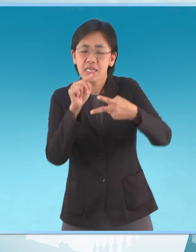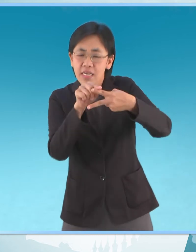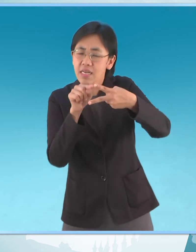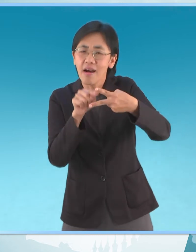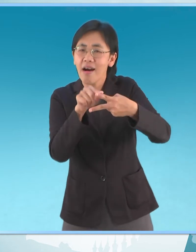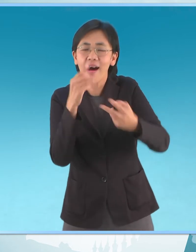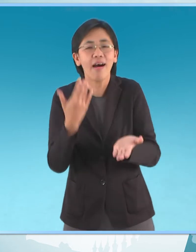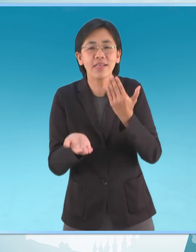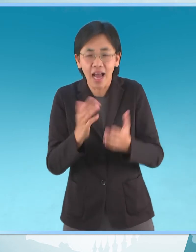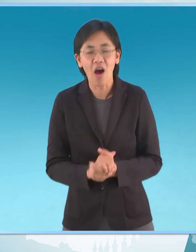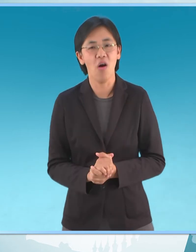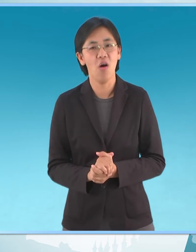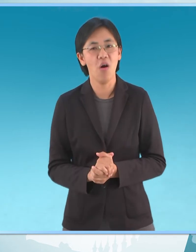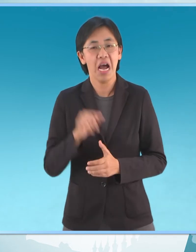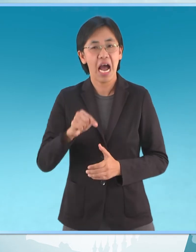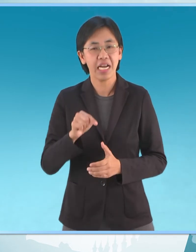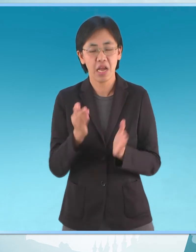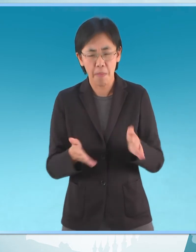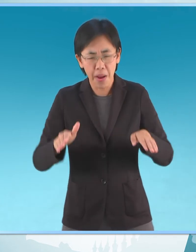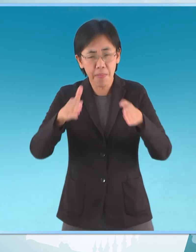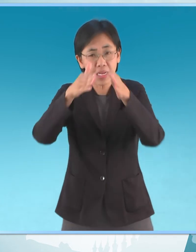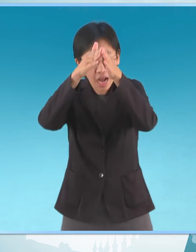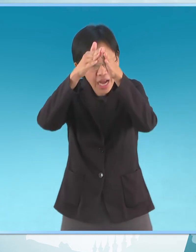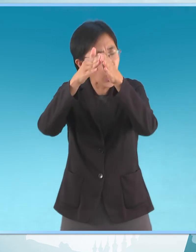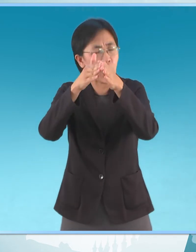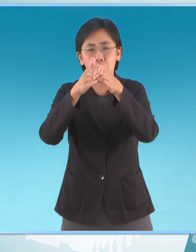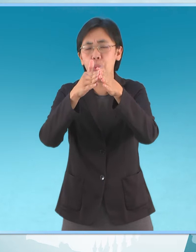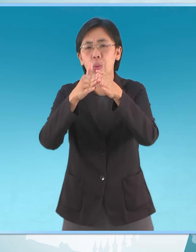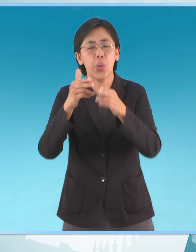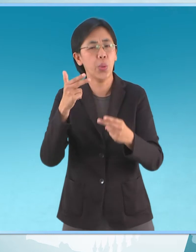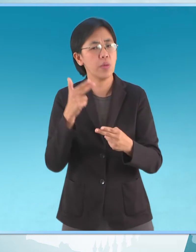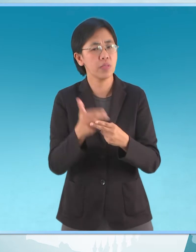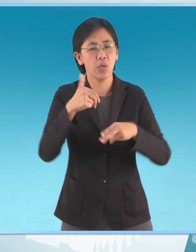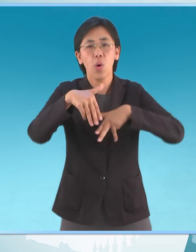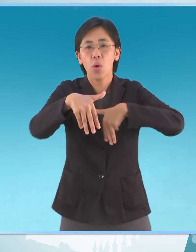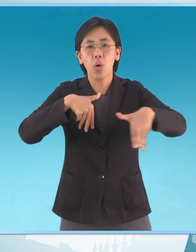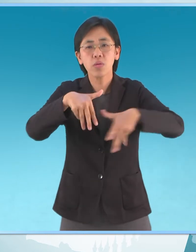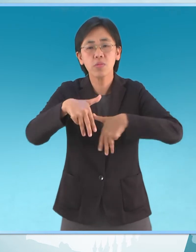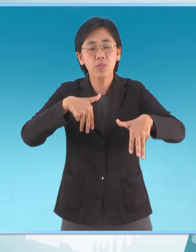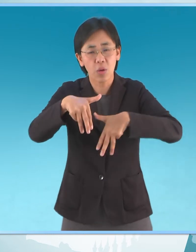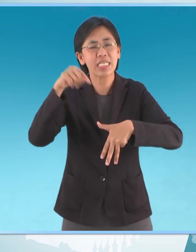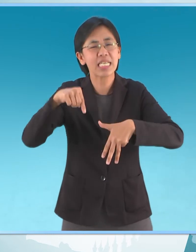แห่งนี้ก็เป็นที่ประดิษฐานของพระธาตุศรีโคตบูรณ์หรือพระธาตุศรีโคตบองที่ชาวลาวชาว